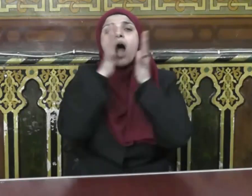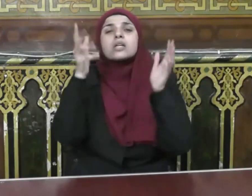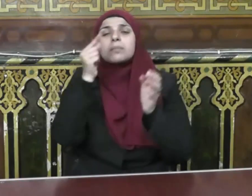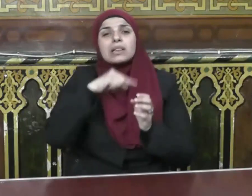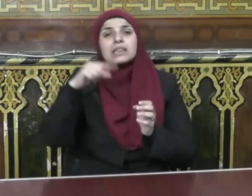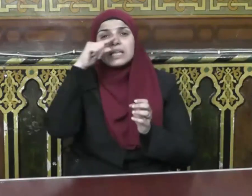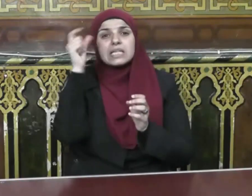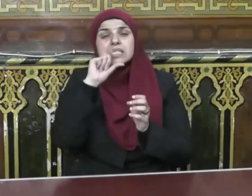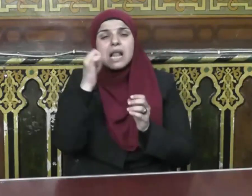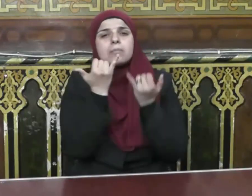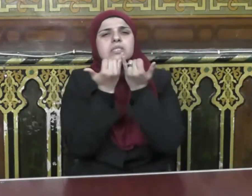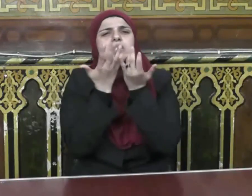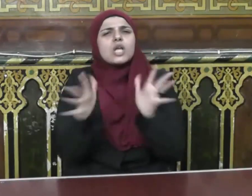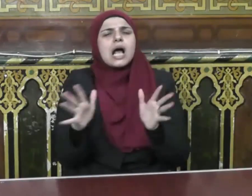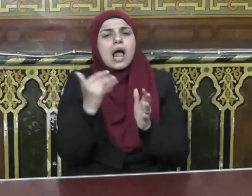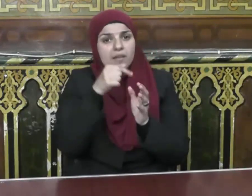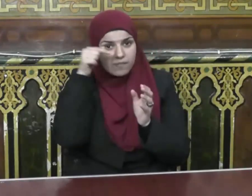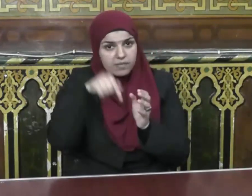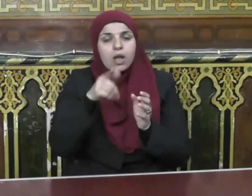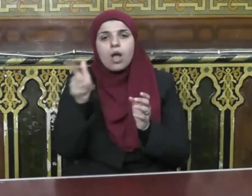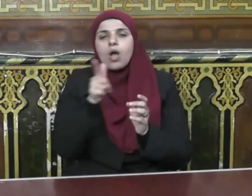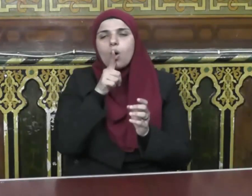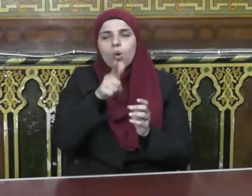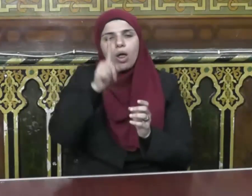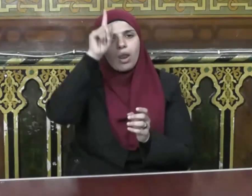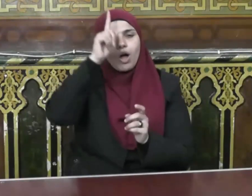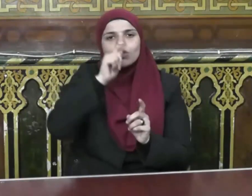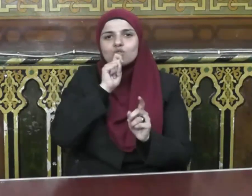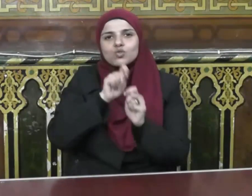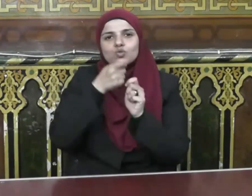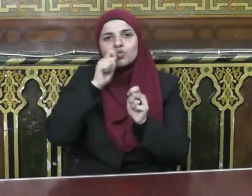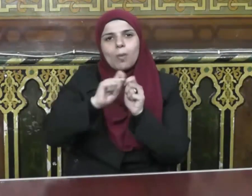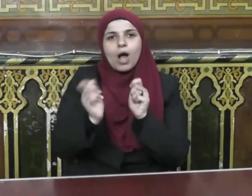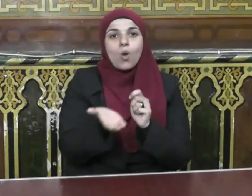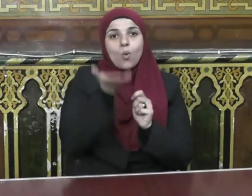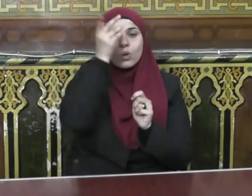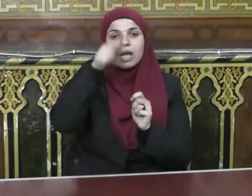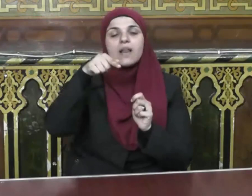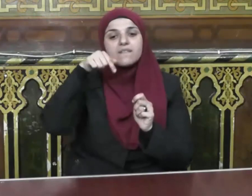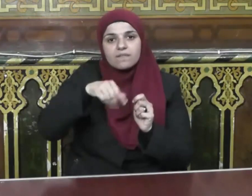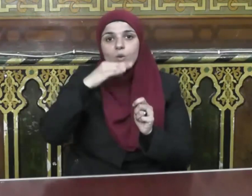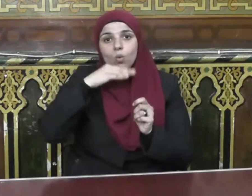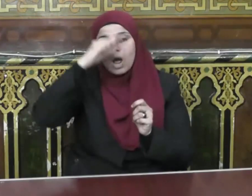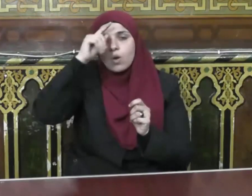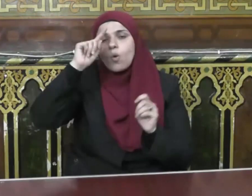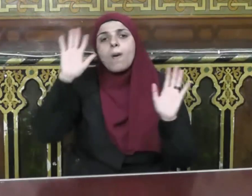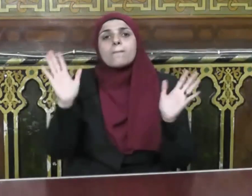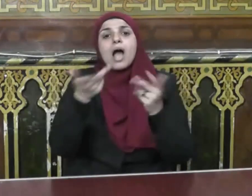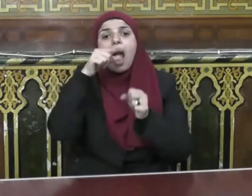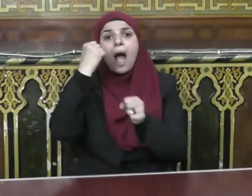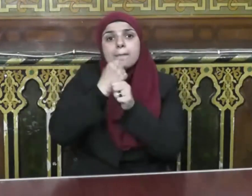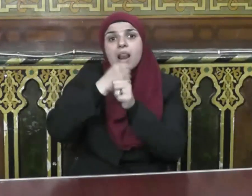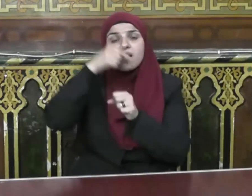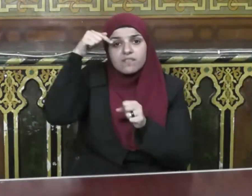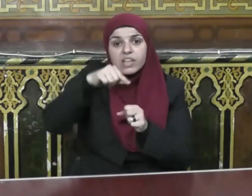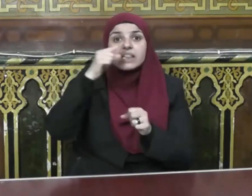وسماحته ويسره، حيث يقول الحق سبحانه: وما جعل عليكم في الدين من حرج،